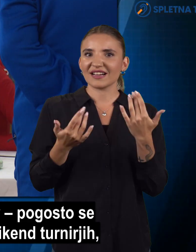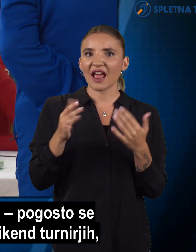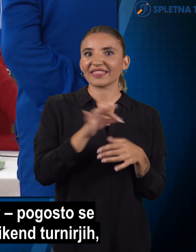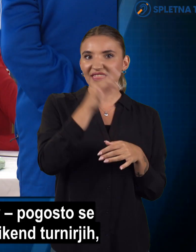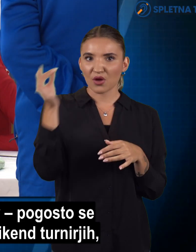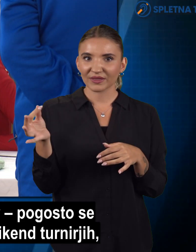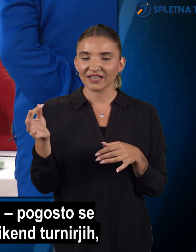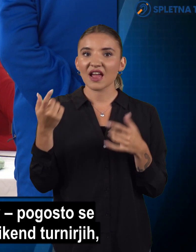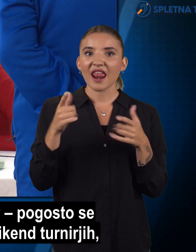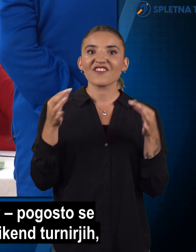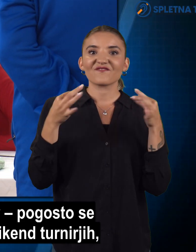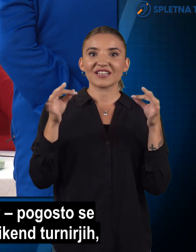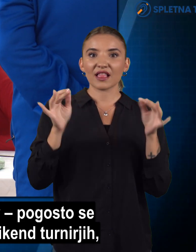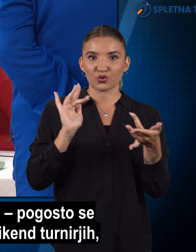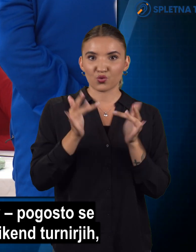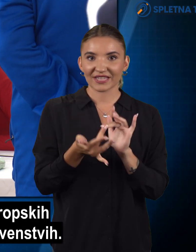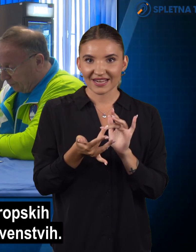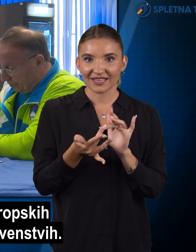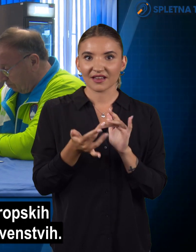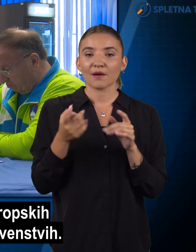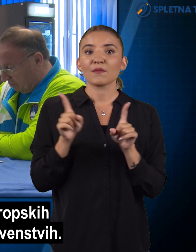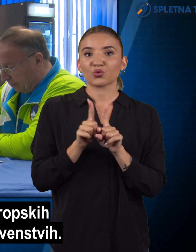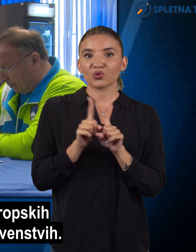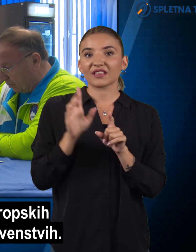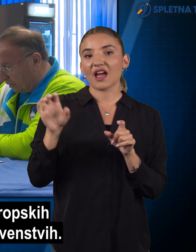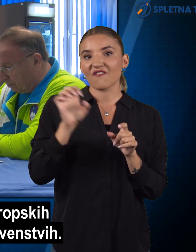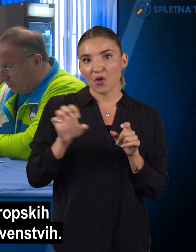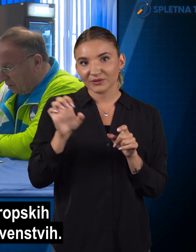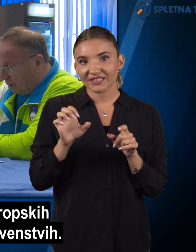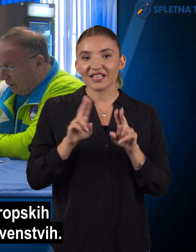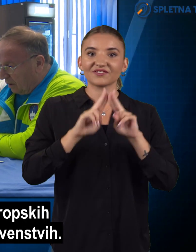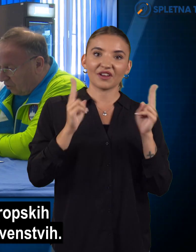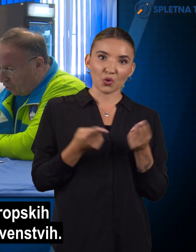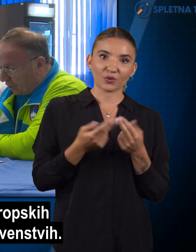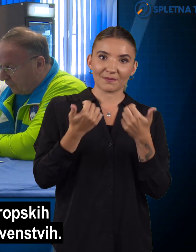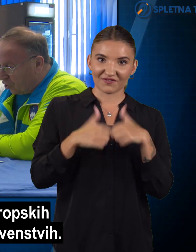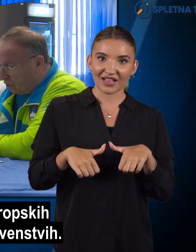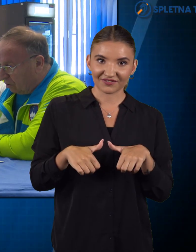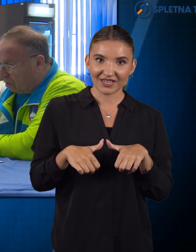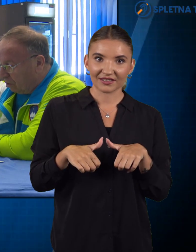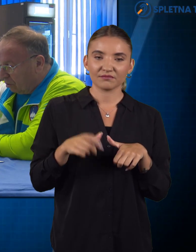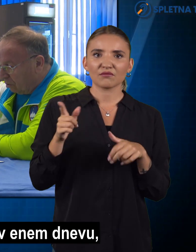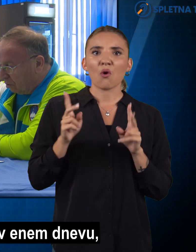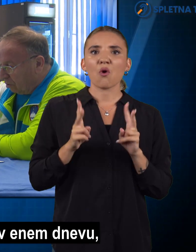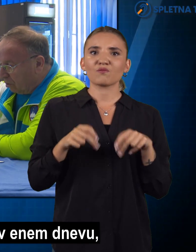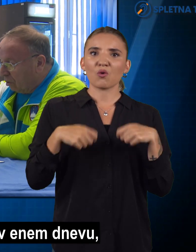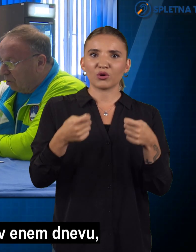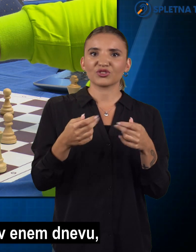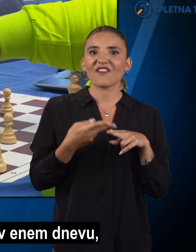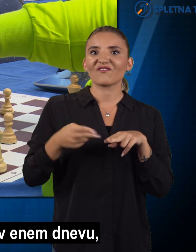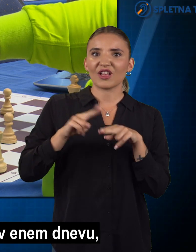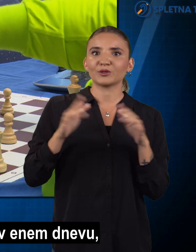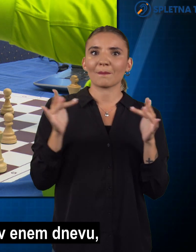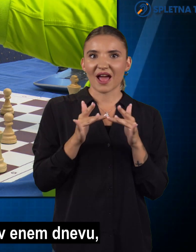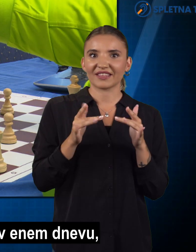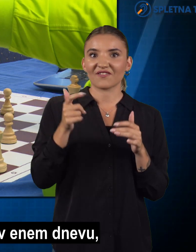Pogosto se igra na dnevnih ali vikend turnirjih, pa tudi na evropskih in svetovnih prvenstvih. Omogoča več